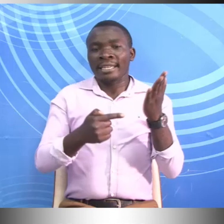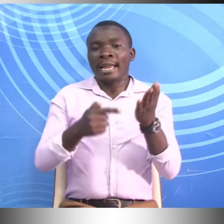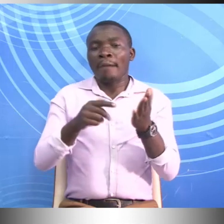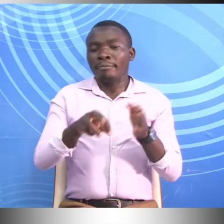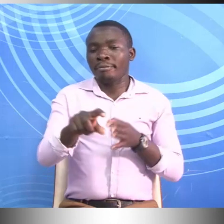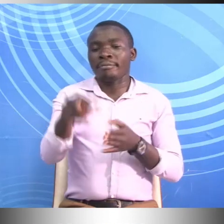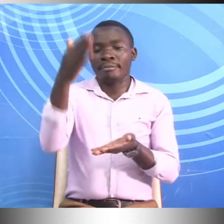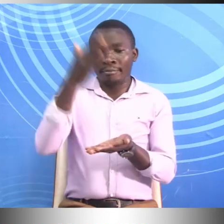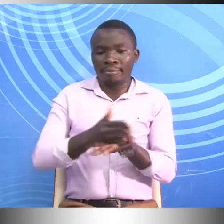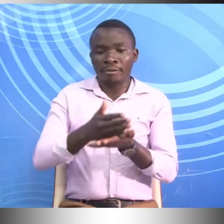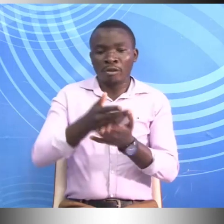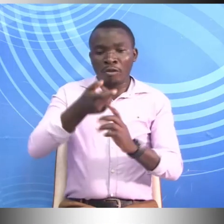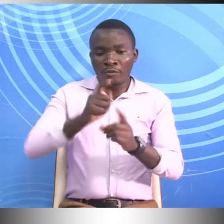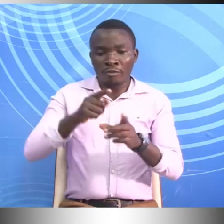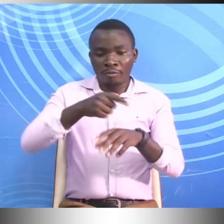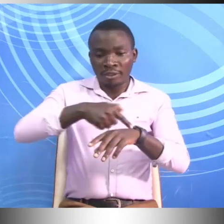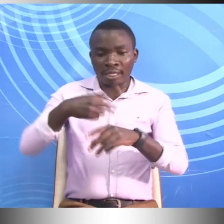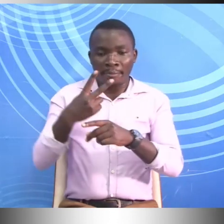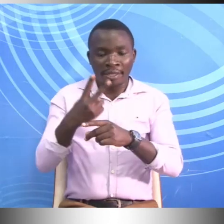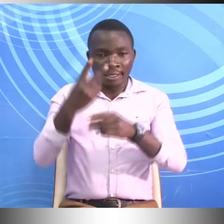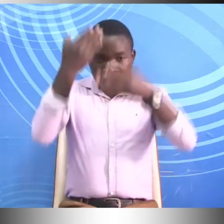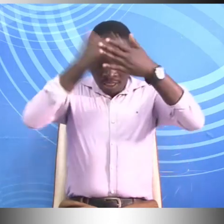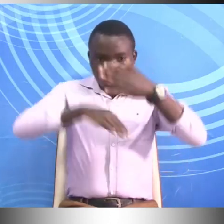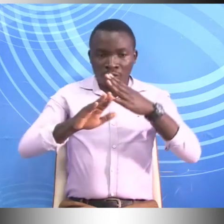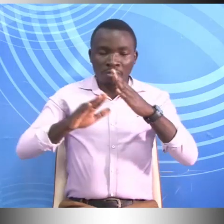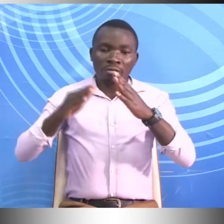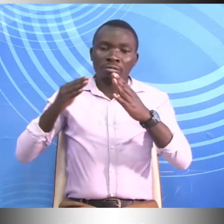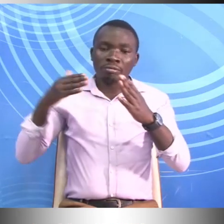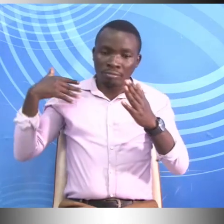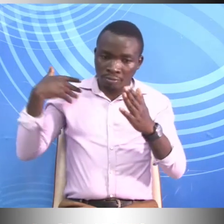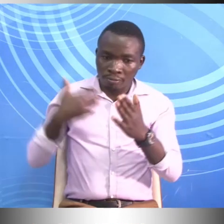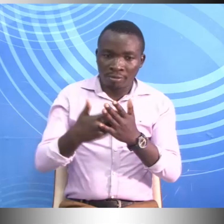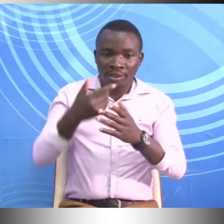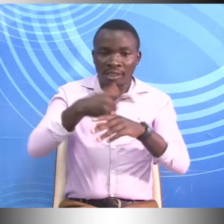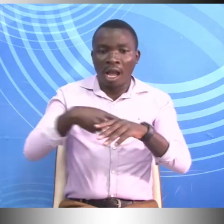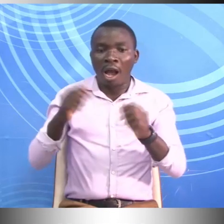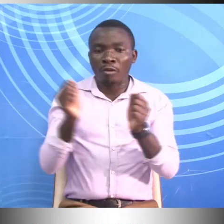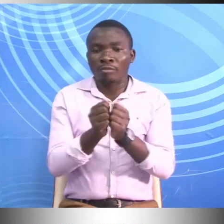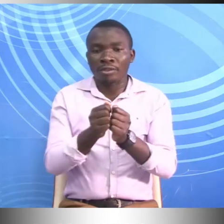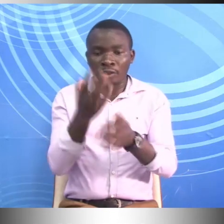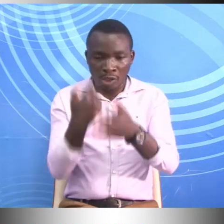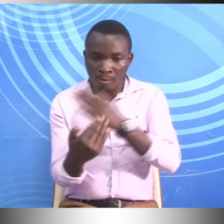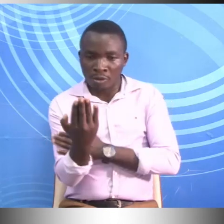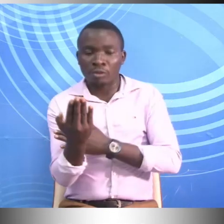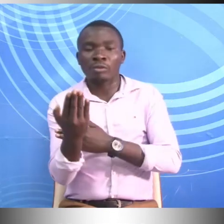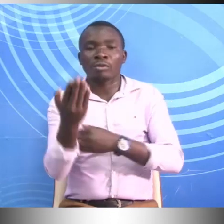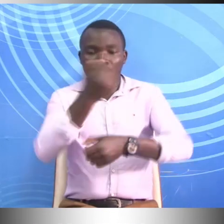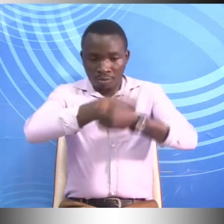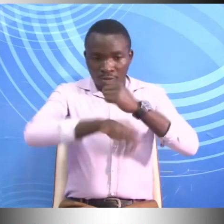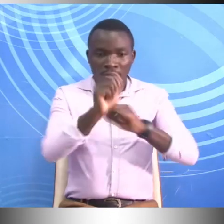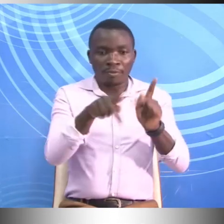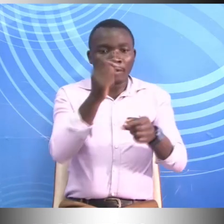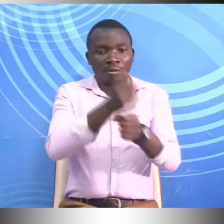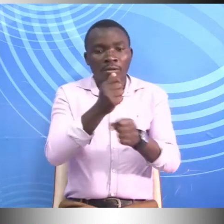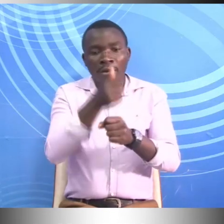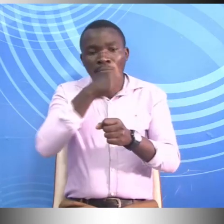zirabujijwe guhera saa 2 z'umugoroba kugeza saa 10 za mu gitondo, hanyuma ibikorwa byose by'abikorera birimo